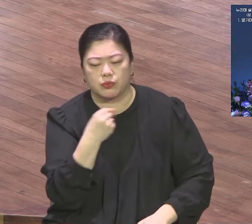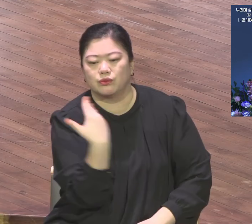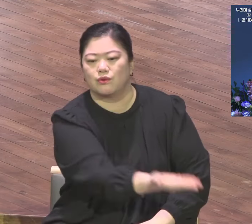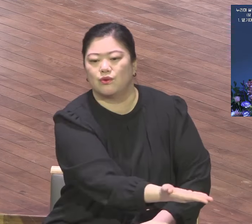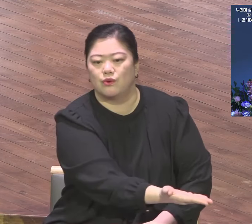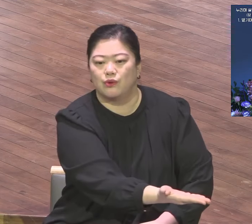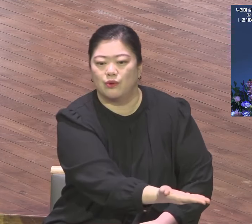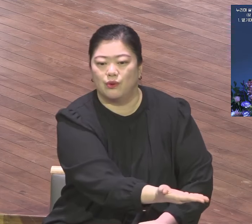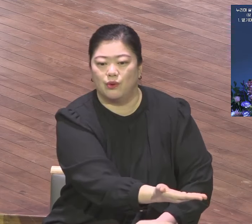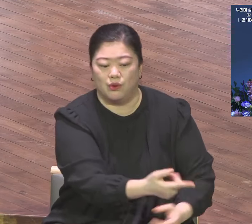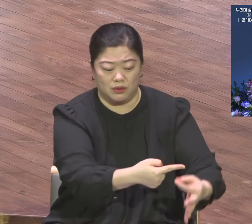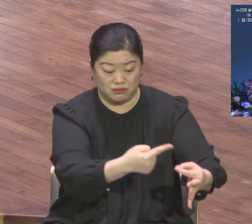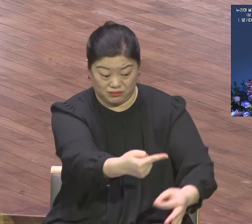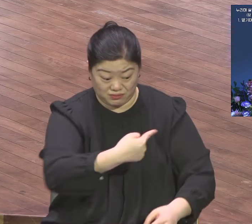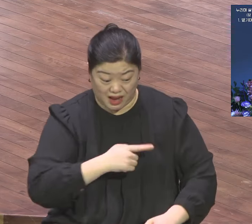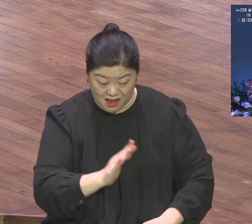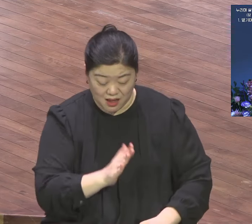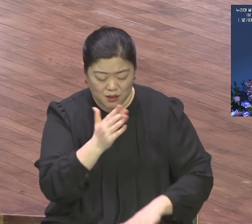이걸 체험해봐야 돼요.